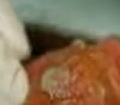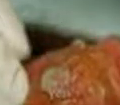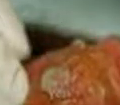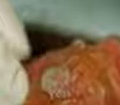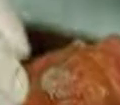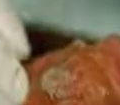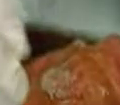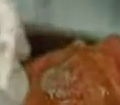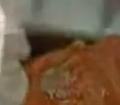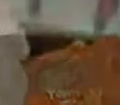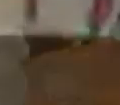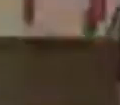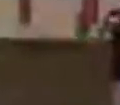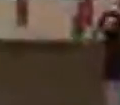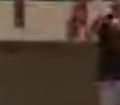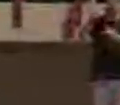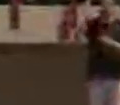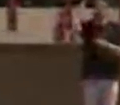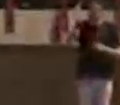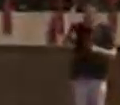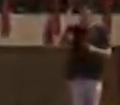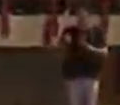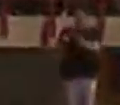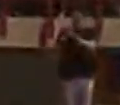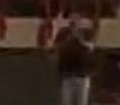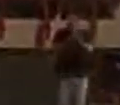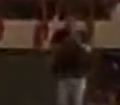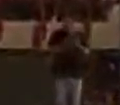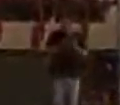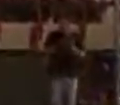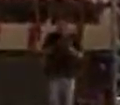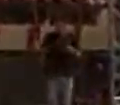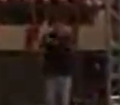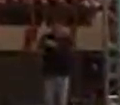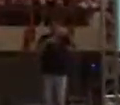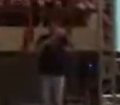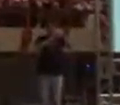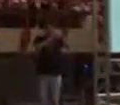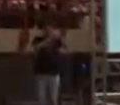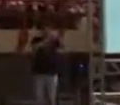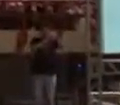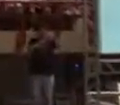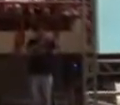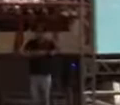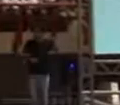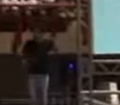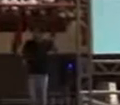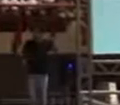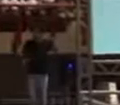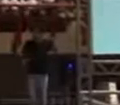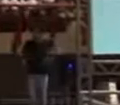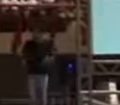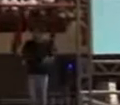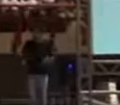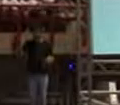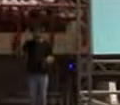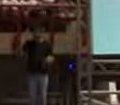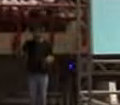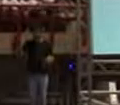olha. O que é isso aí? Eu vou apresentar a vocês. É o piu-piu, bem aqui. E aqui é o frajola,